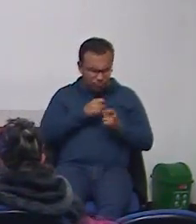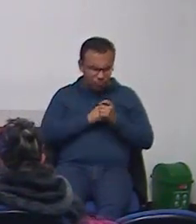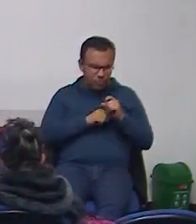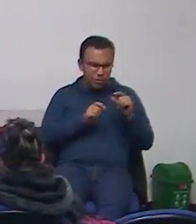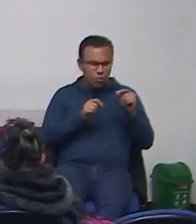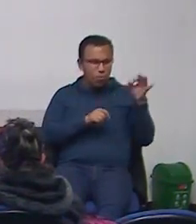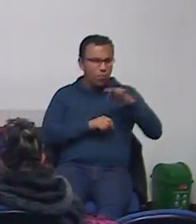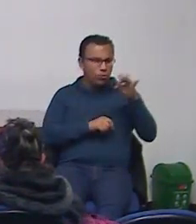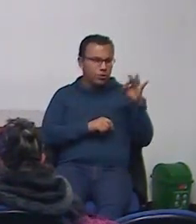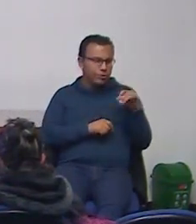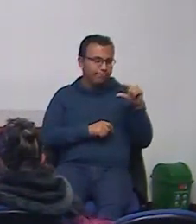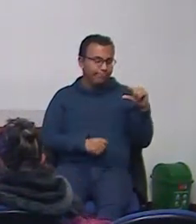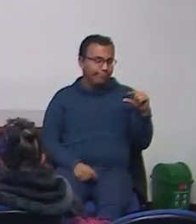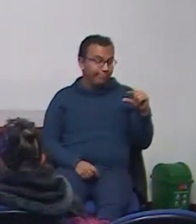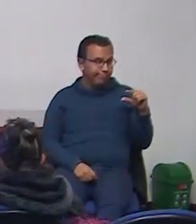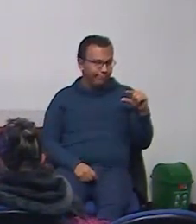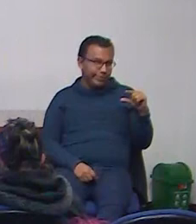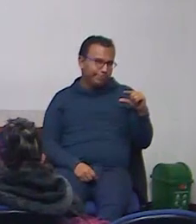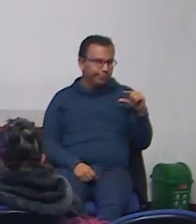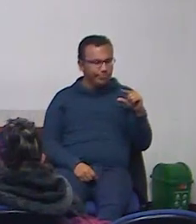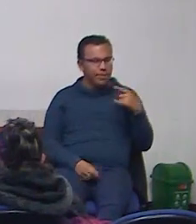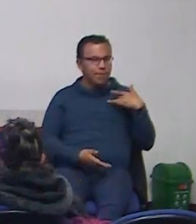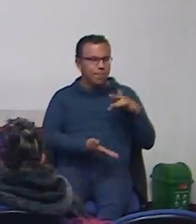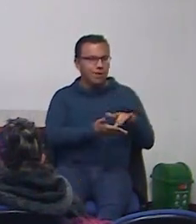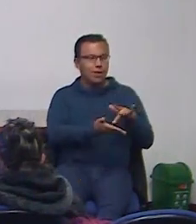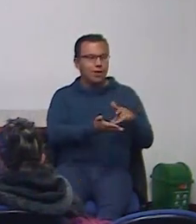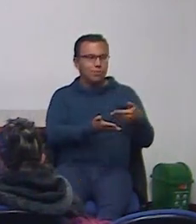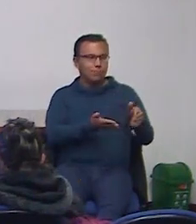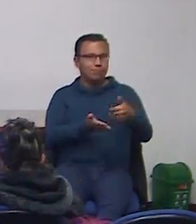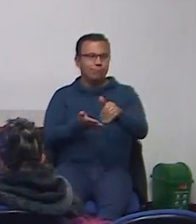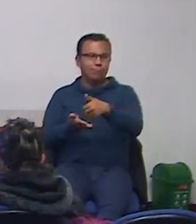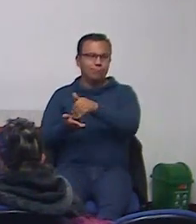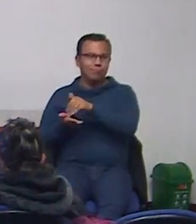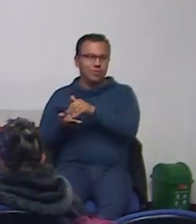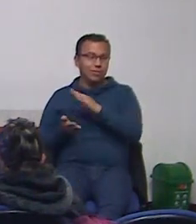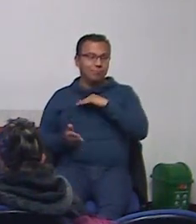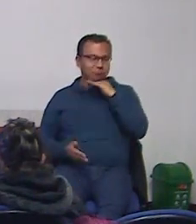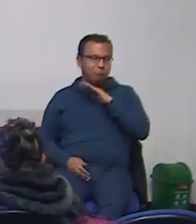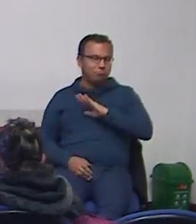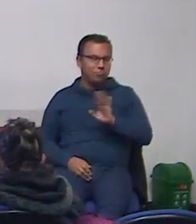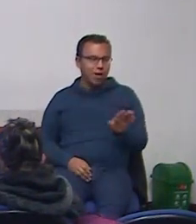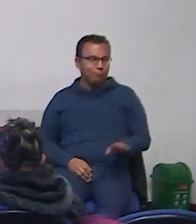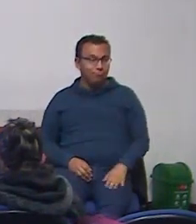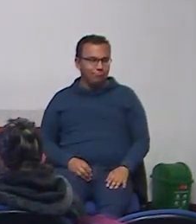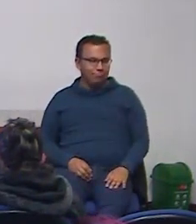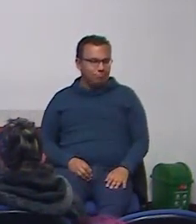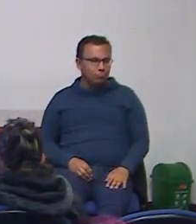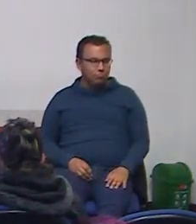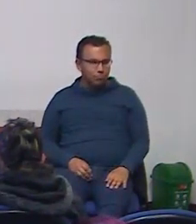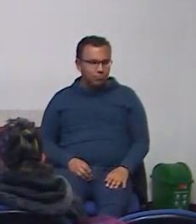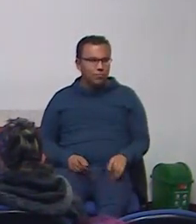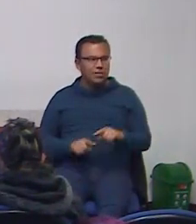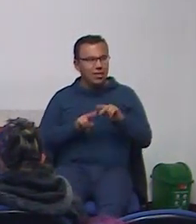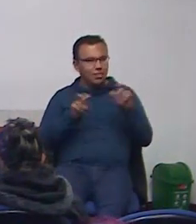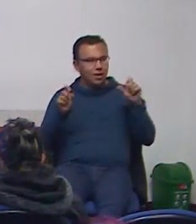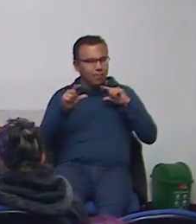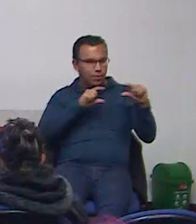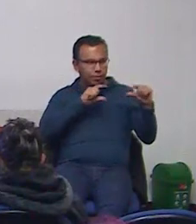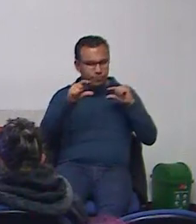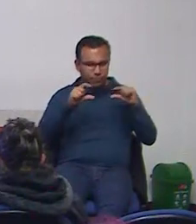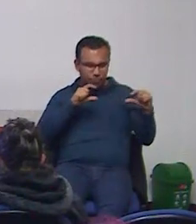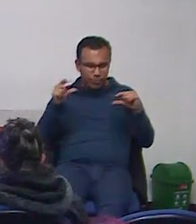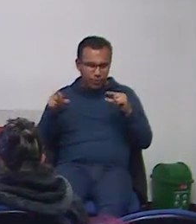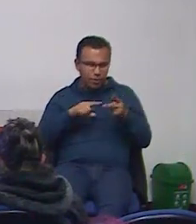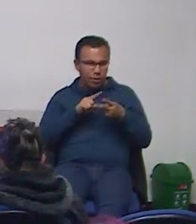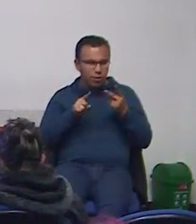una cifra que nos ayudó a solventar ciertos gastos administrativos e porque el tema de salarios tú sabes